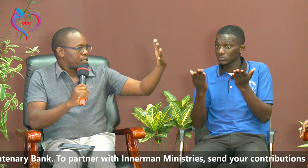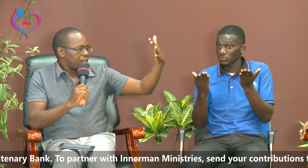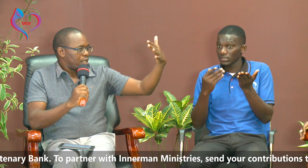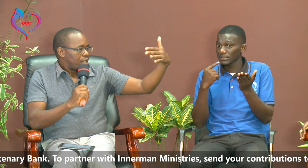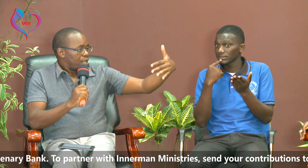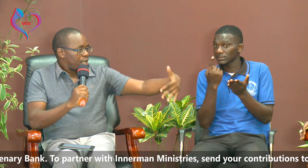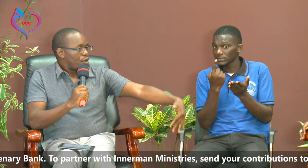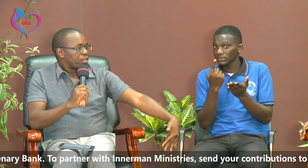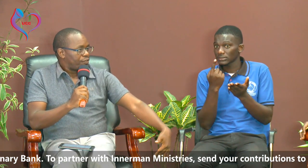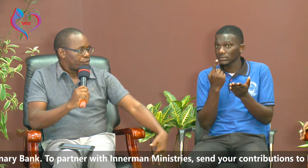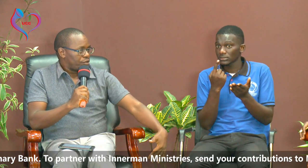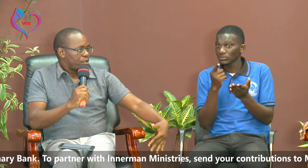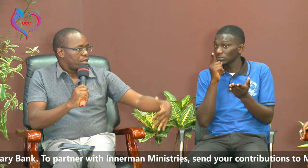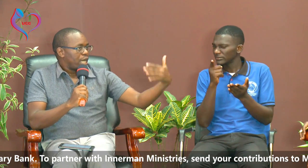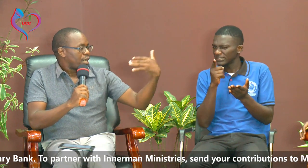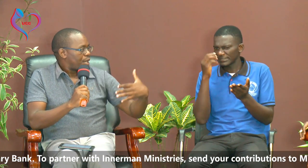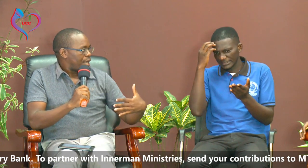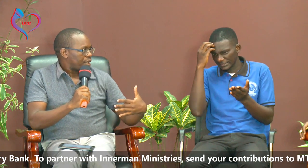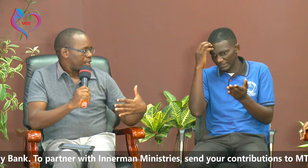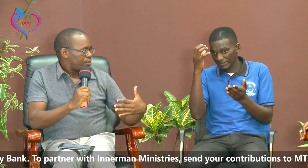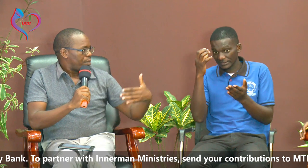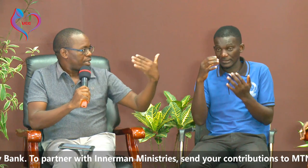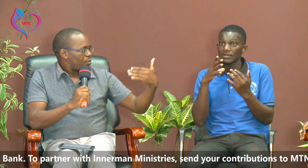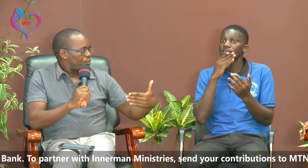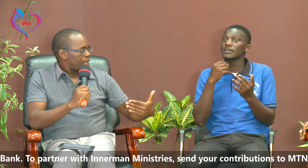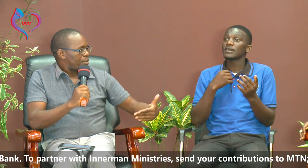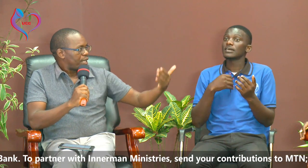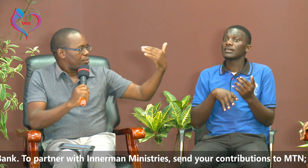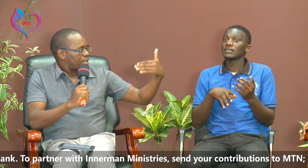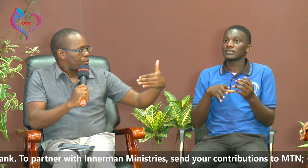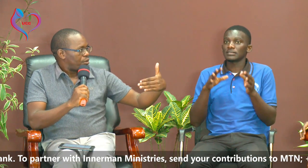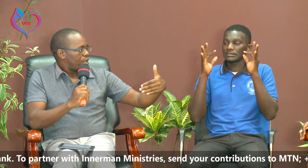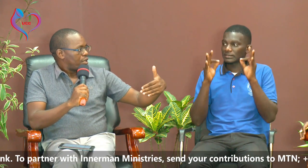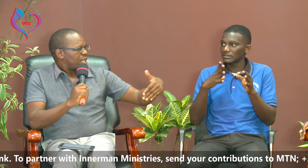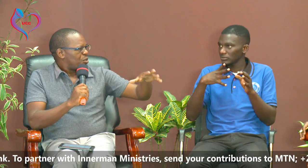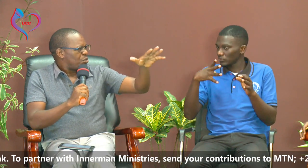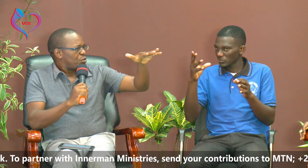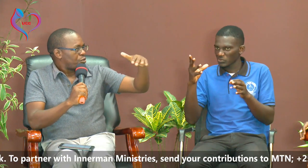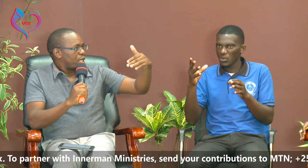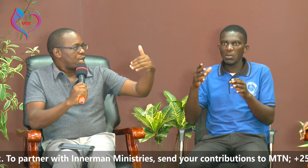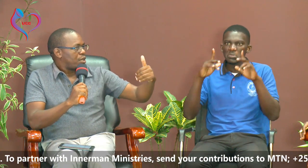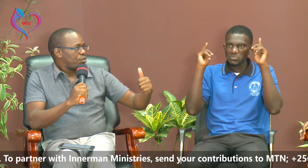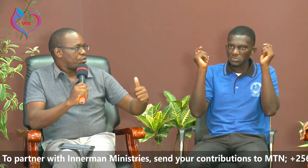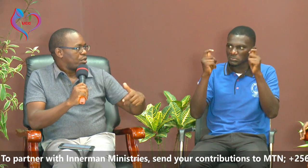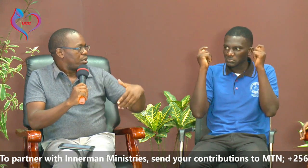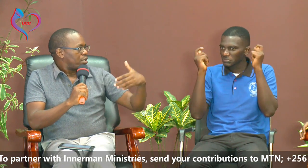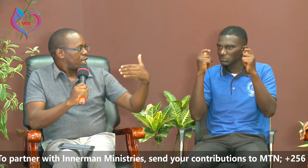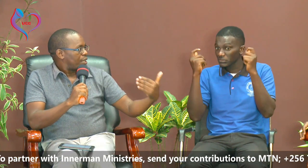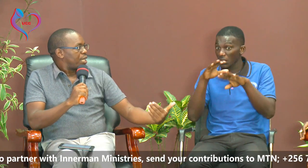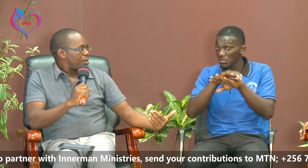nti, nakoze fujo. Ngatambula nange babage na mulumbe babage na musabo mukono twagenda ngayo nyo ngengendera ne